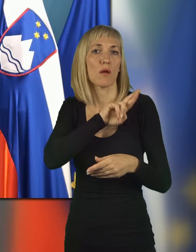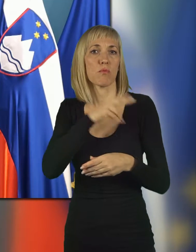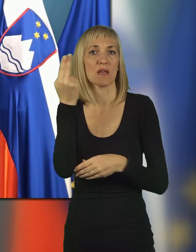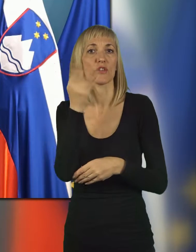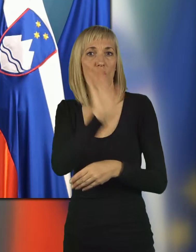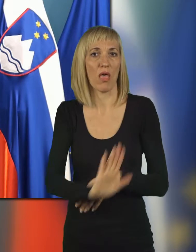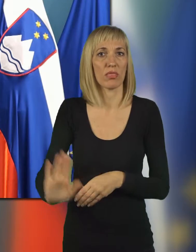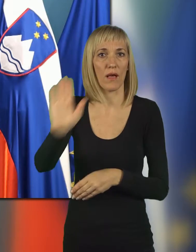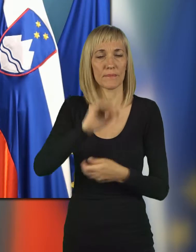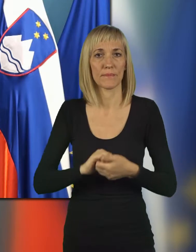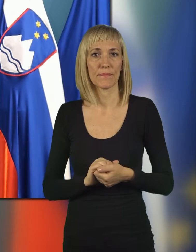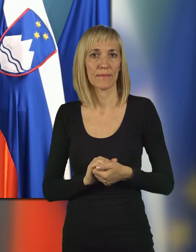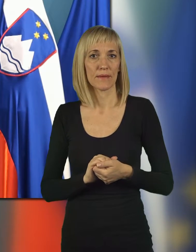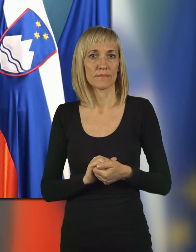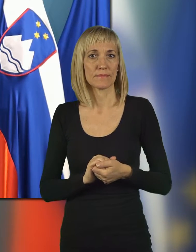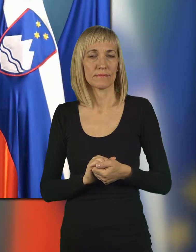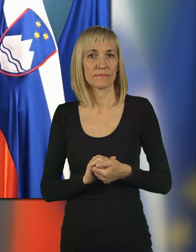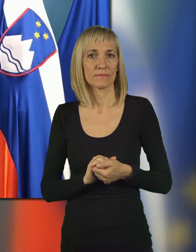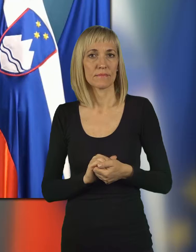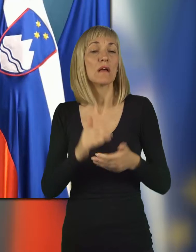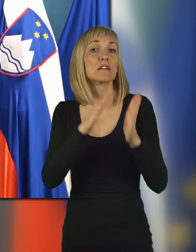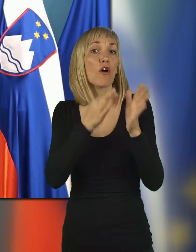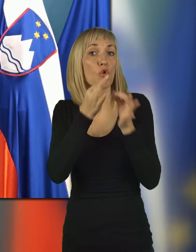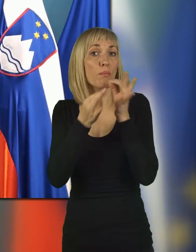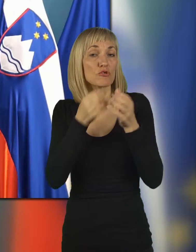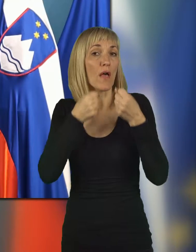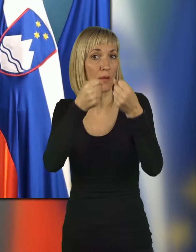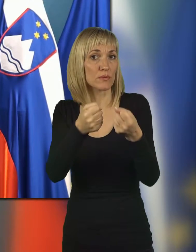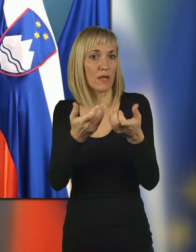Sloveniji. Hvala ministrici, kakšno vprašanje na to temo?